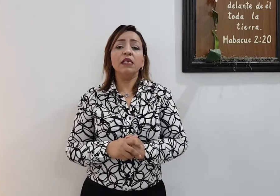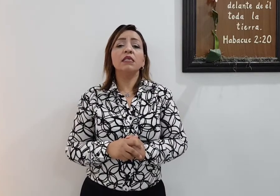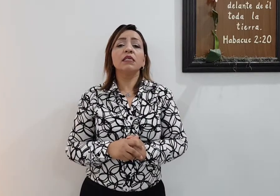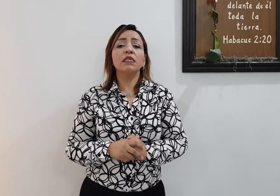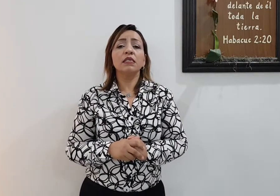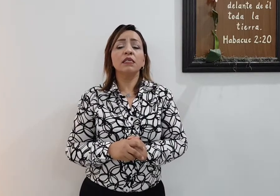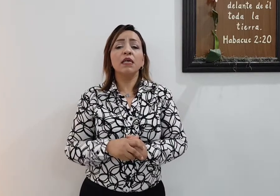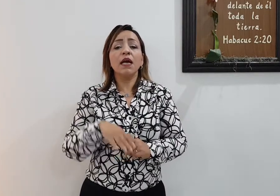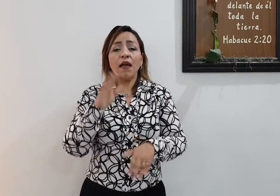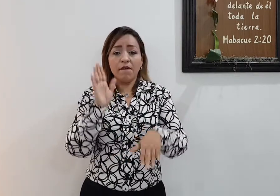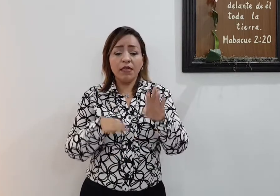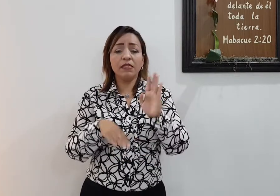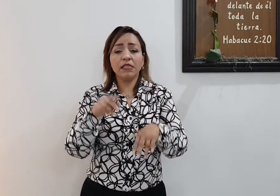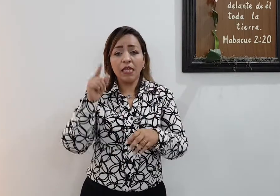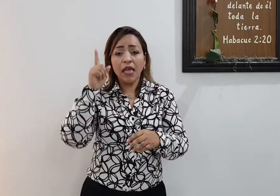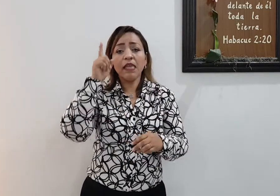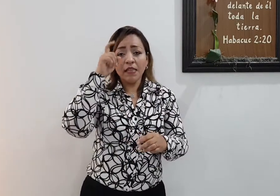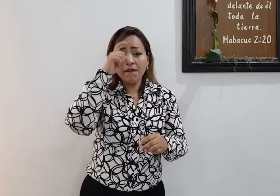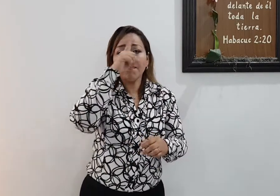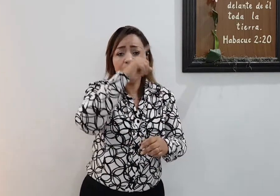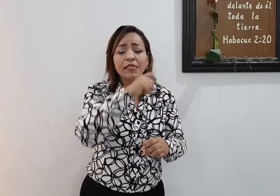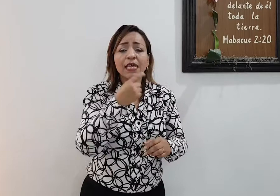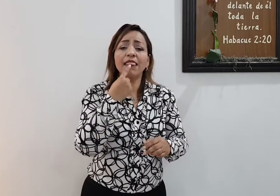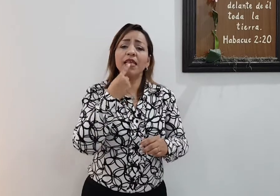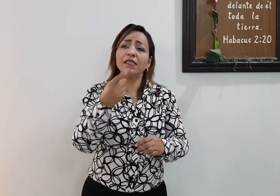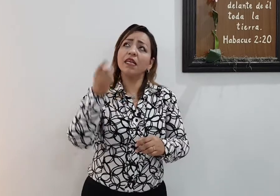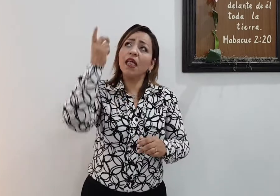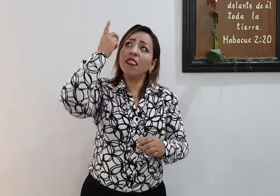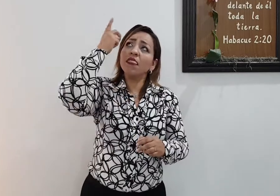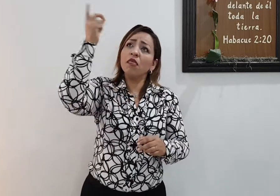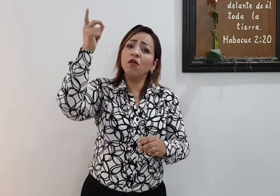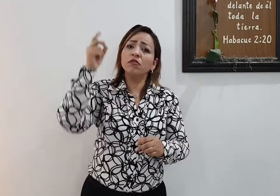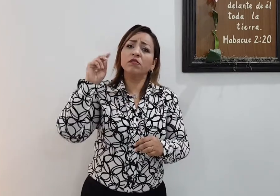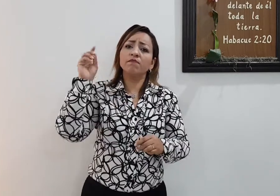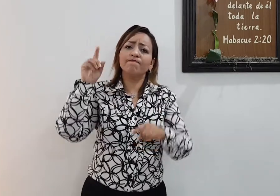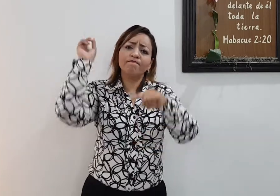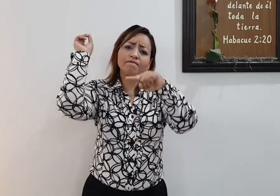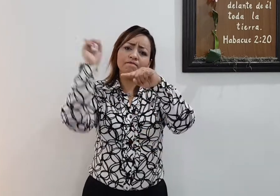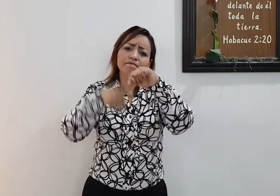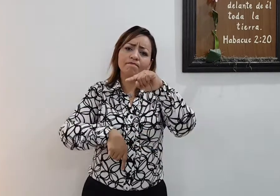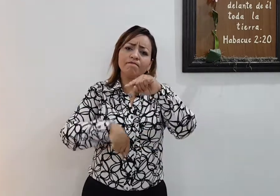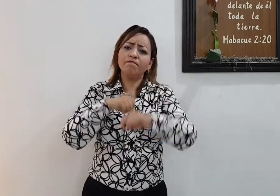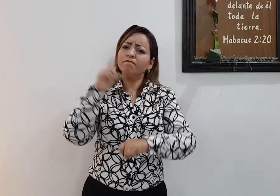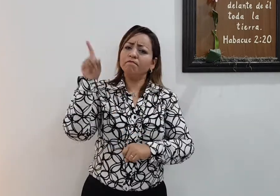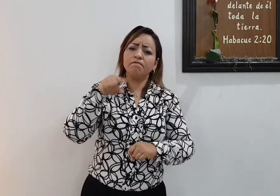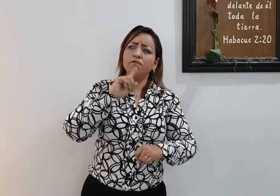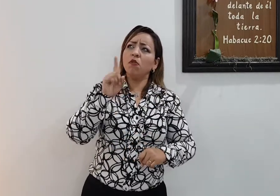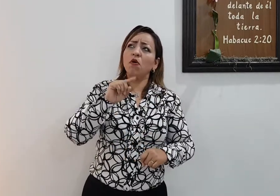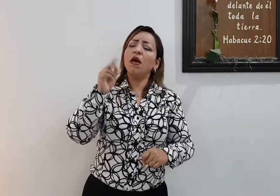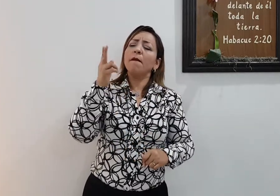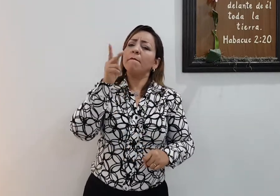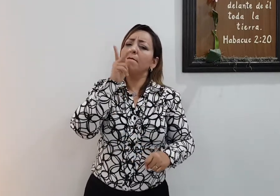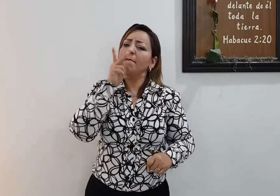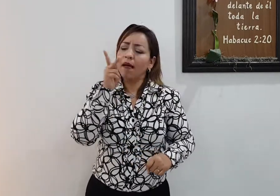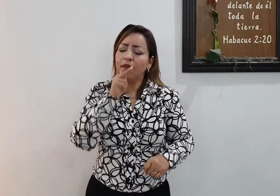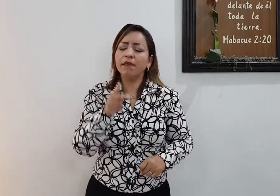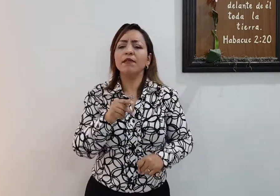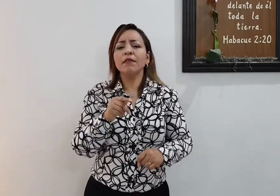nos dirigíamos a Dios como Dios, Señor nuestro, Dios Altísimo y